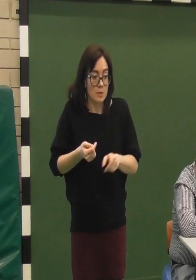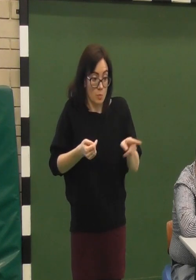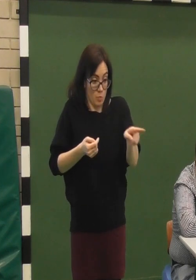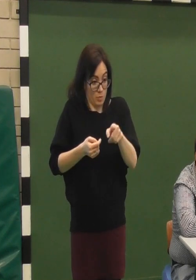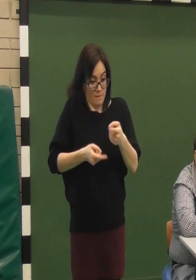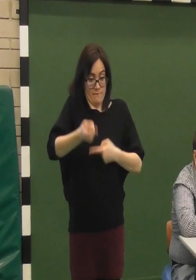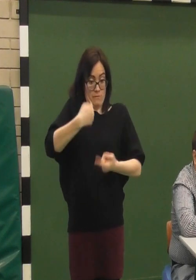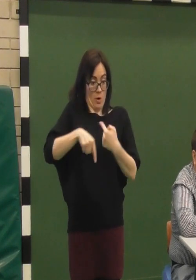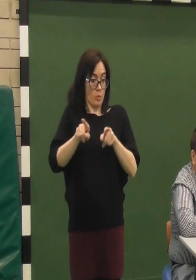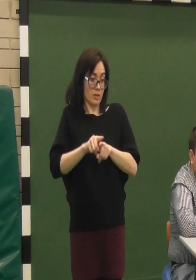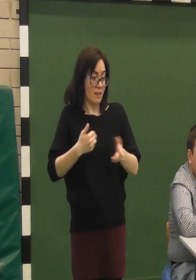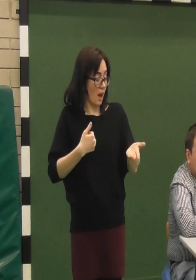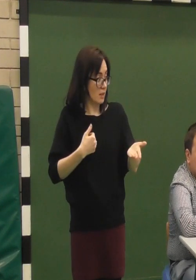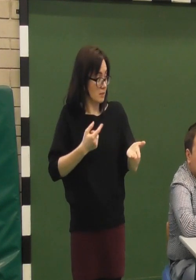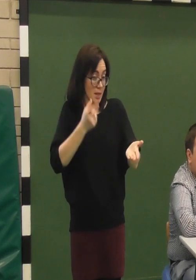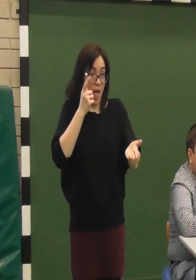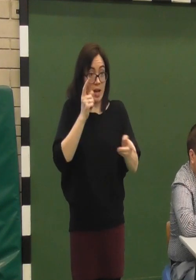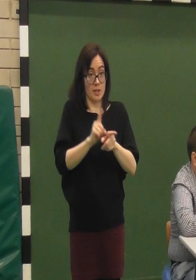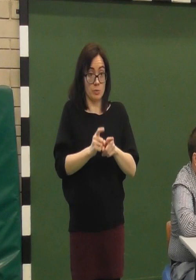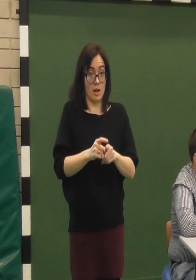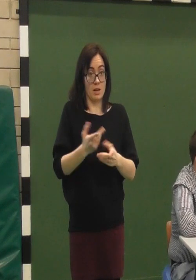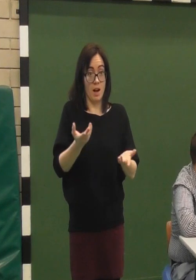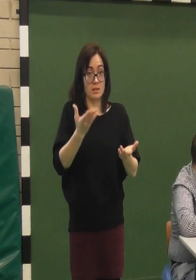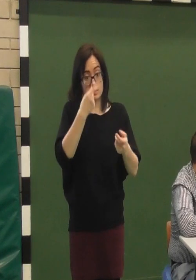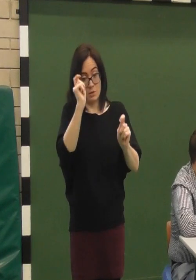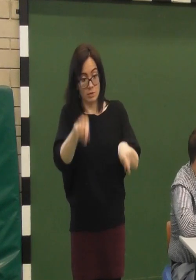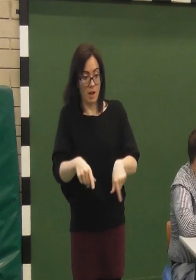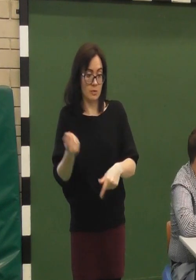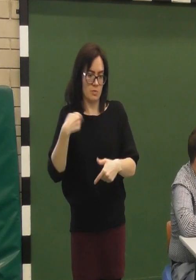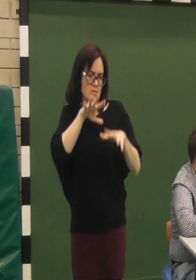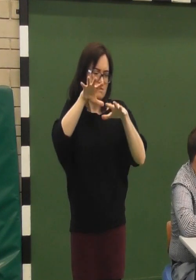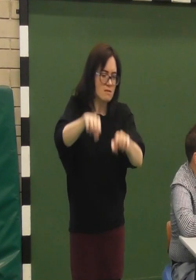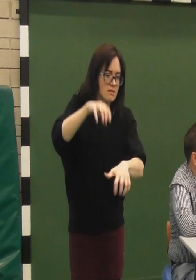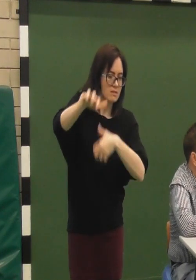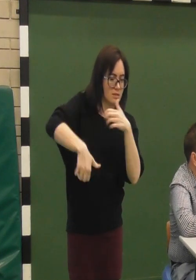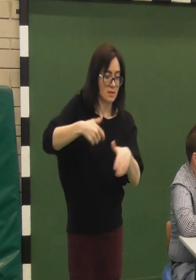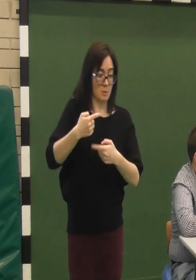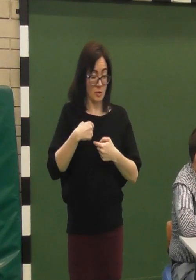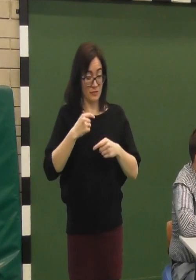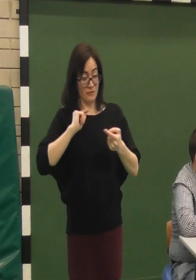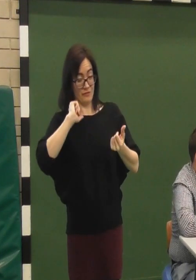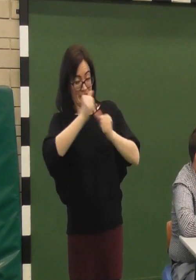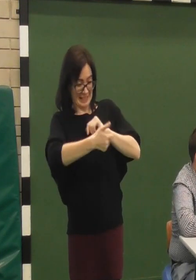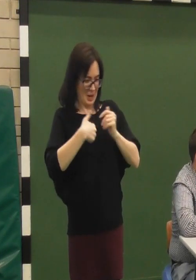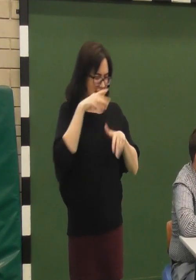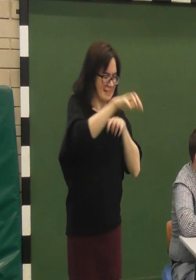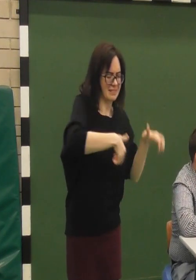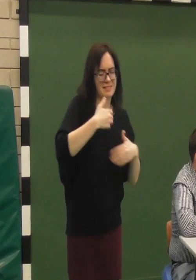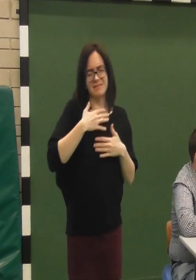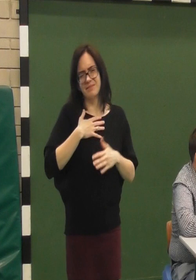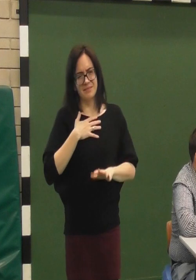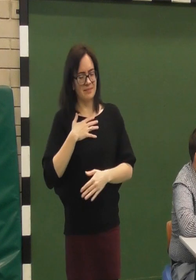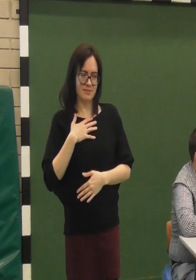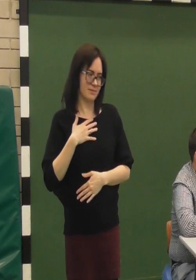mi lakásunkban is, hogy ott hagytuk a berendezett rendes lakásunkat, és most csak oda